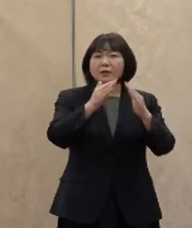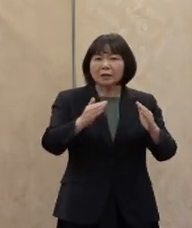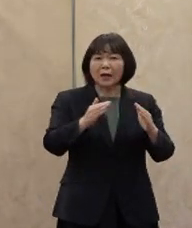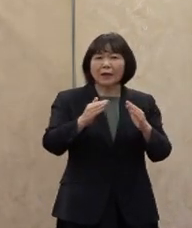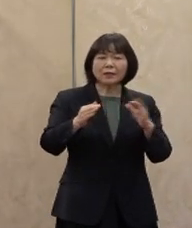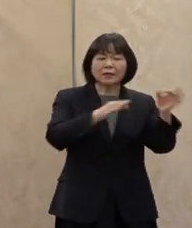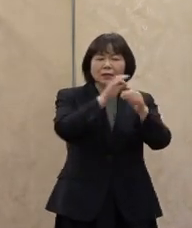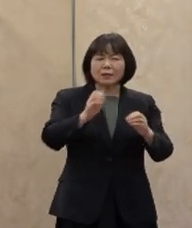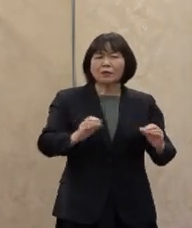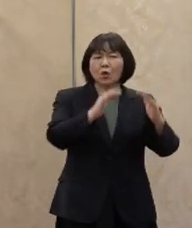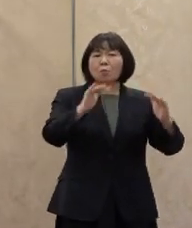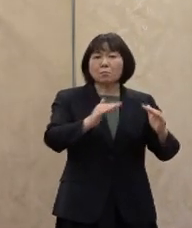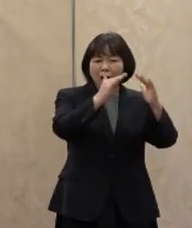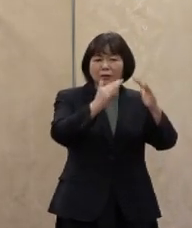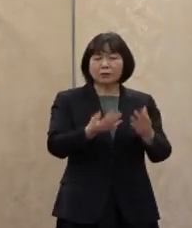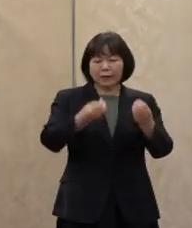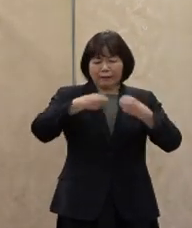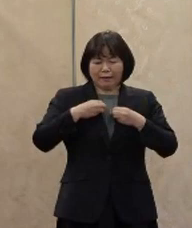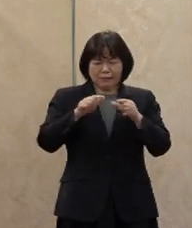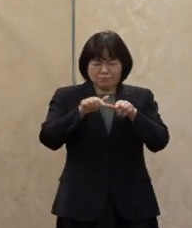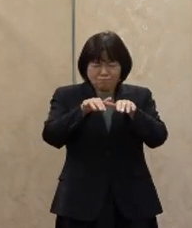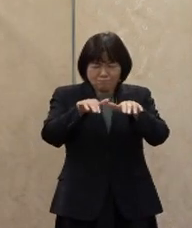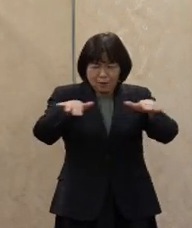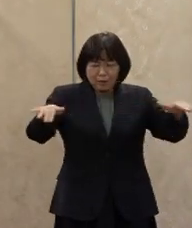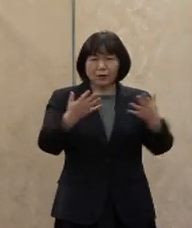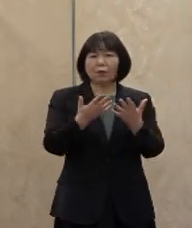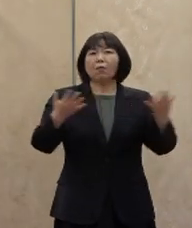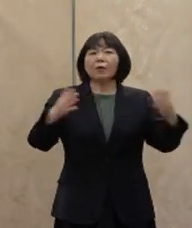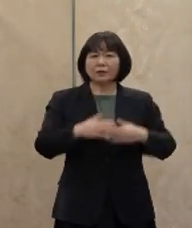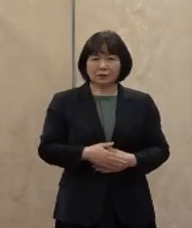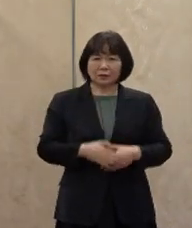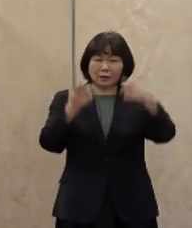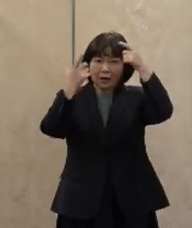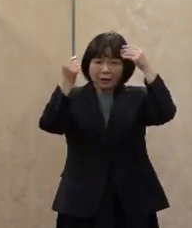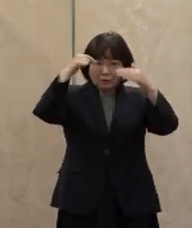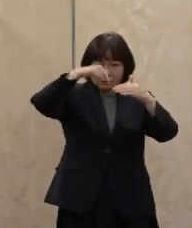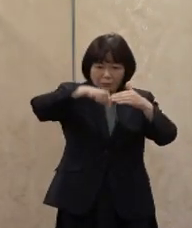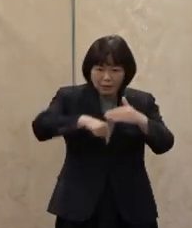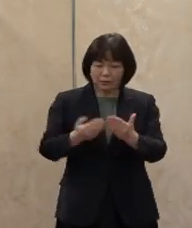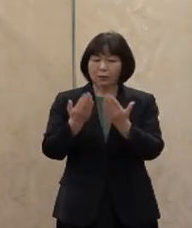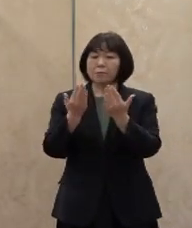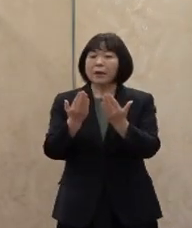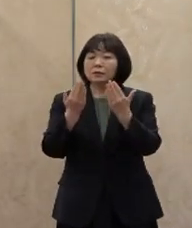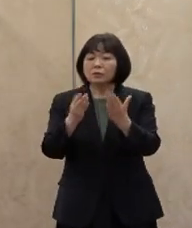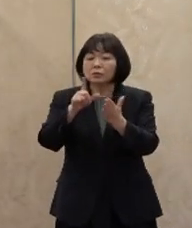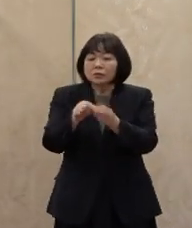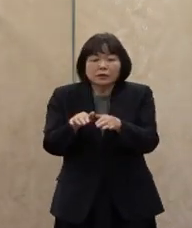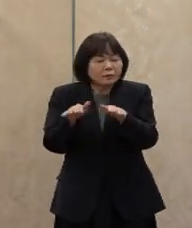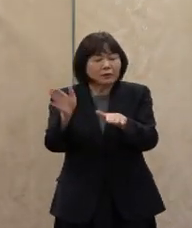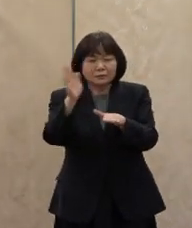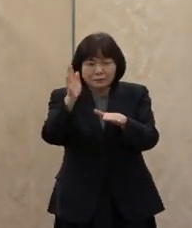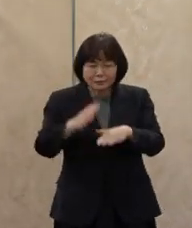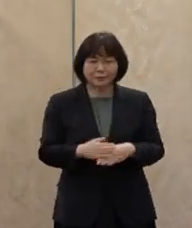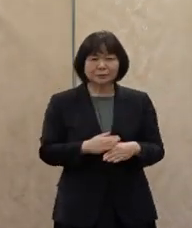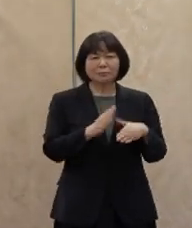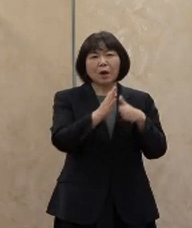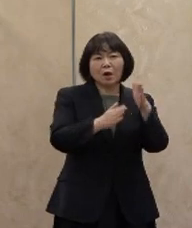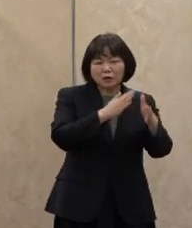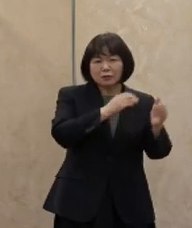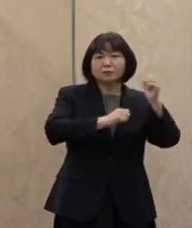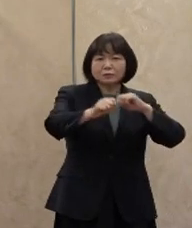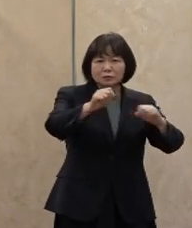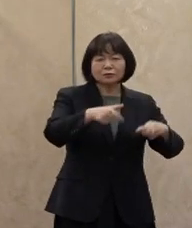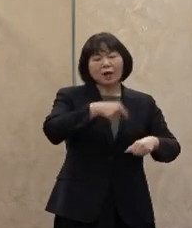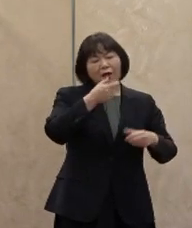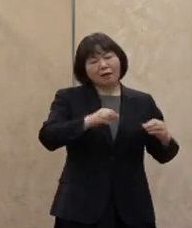パ、そういったところで広がっている場合が非常に多くあります。大学の中のお勉強で広がっているというよりは、こういったところで広がっている、大